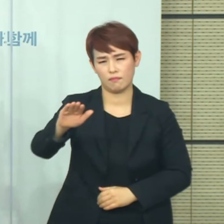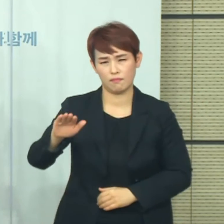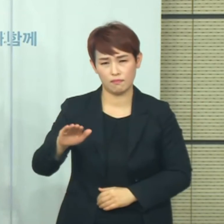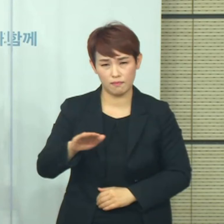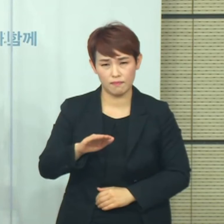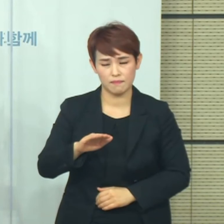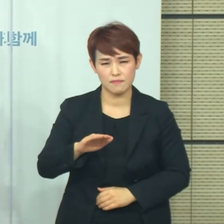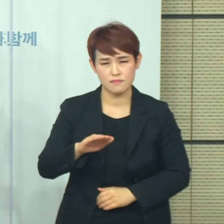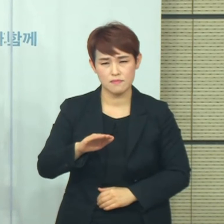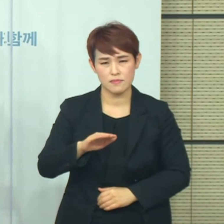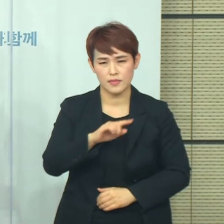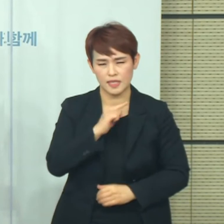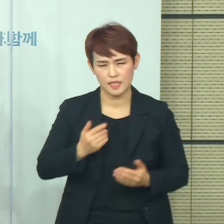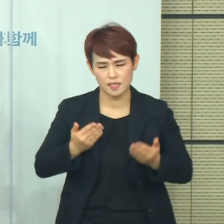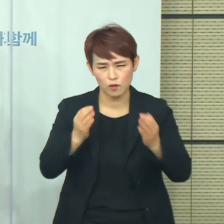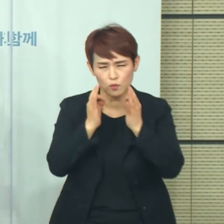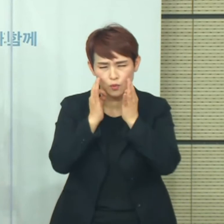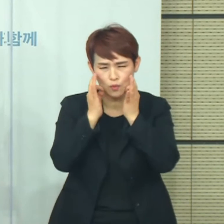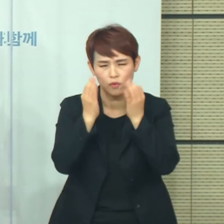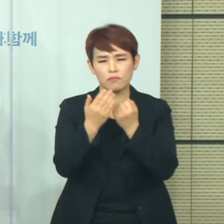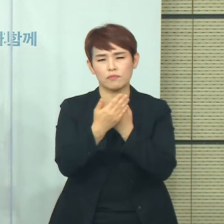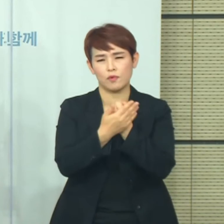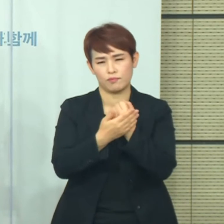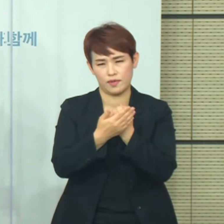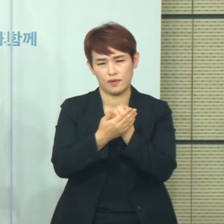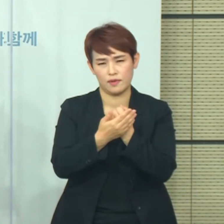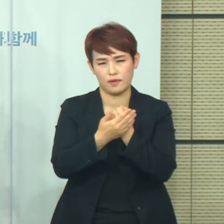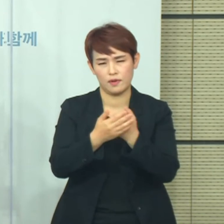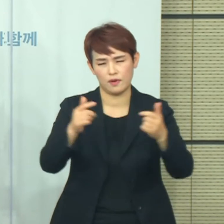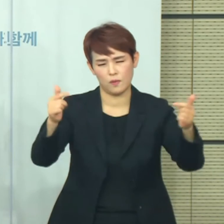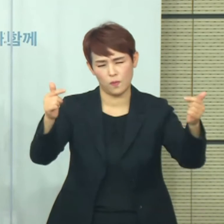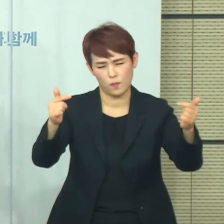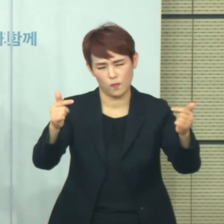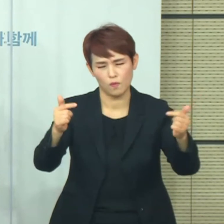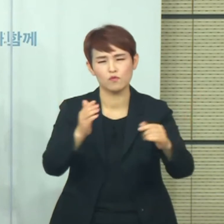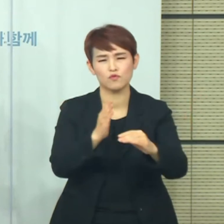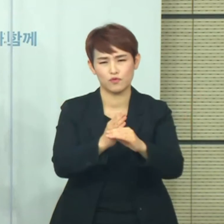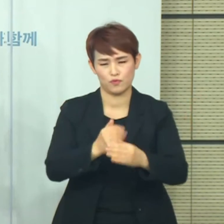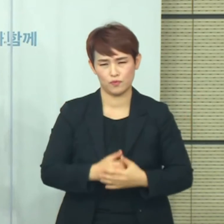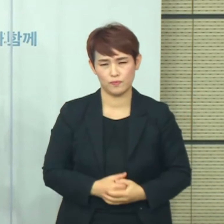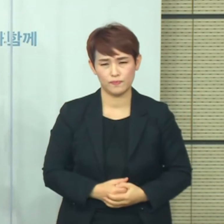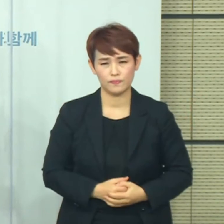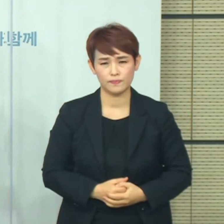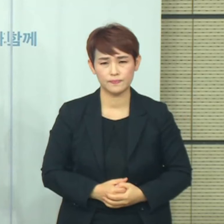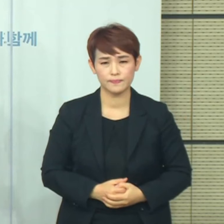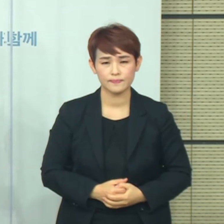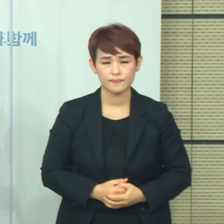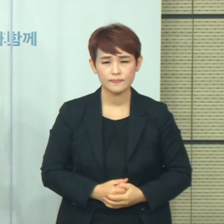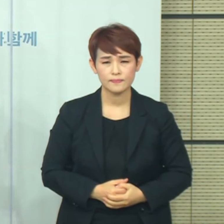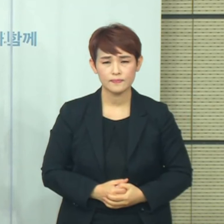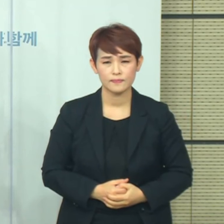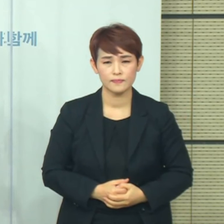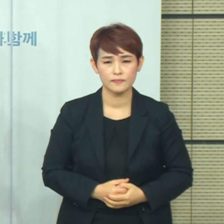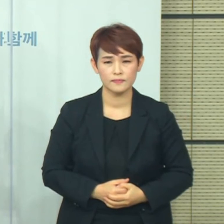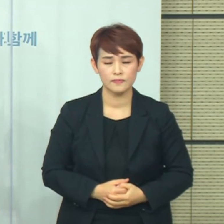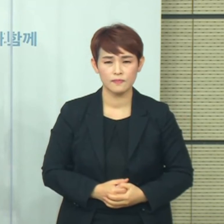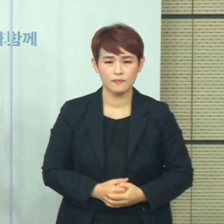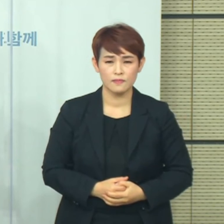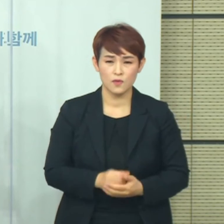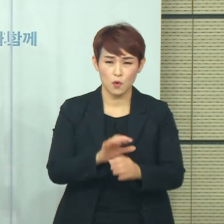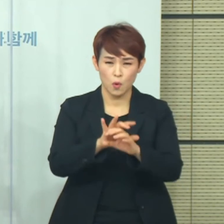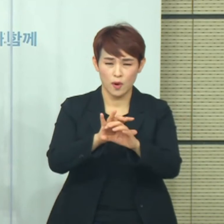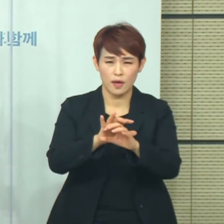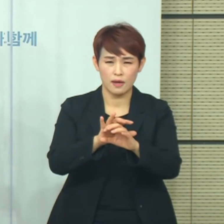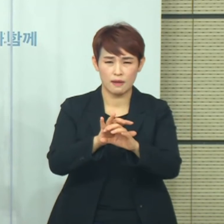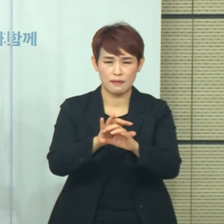국민 모두의 희생과 노력에 힘입은 것이라는 점을 되새기며 애써 얻어낸 성과가 물거품이